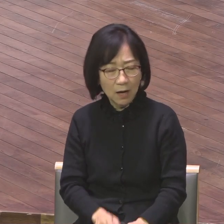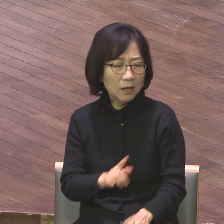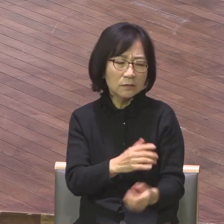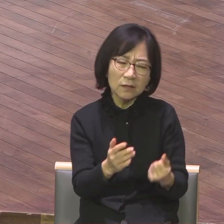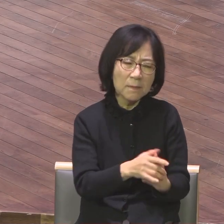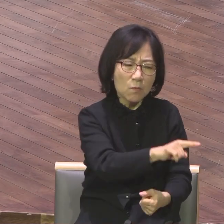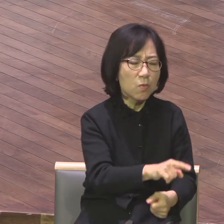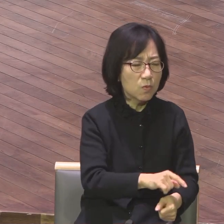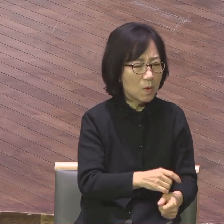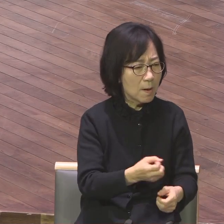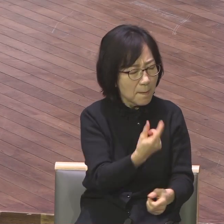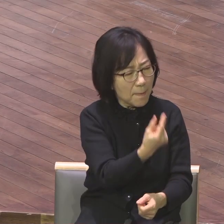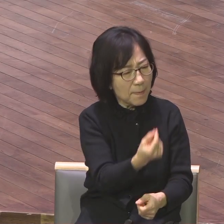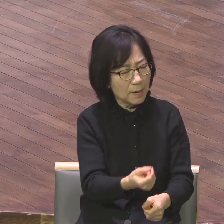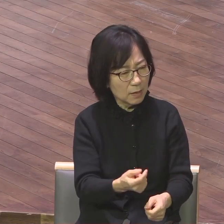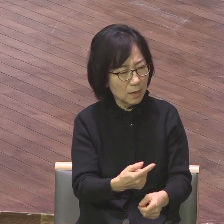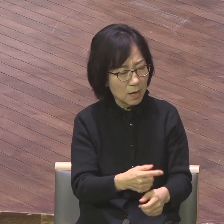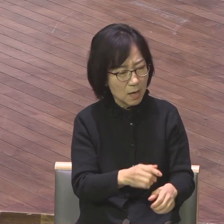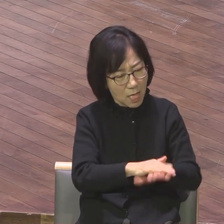되지 않겠냐라는